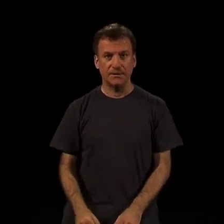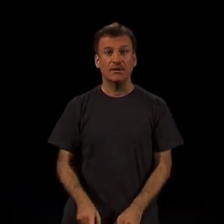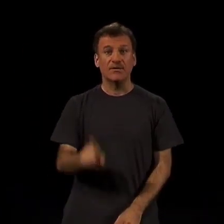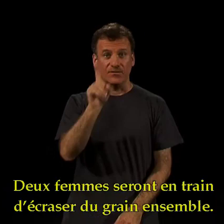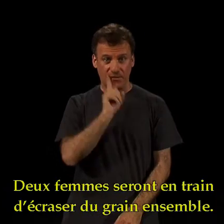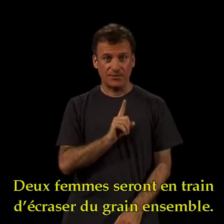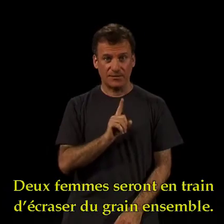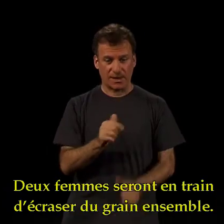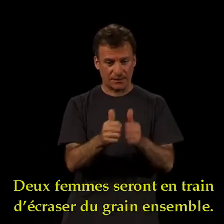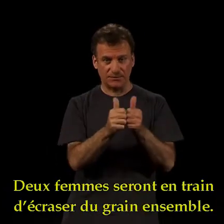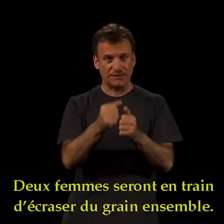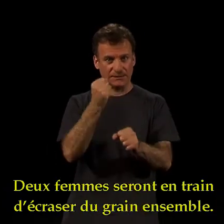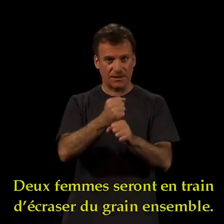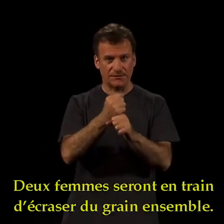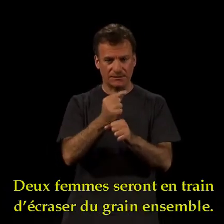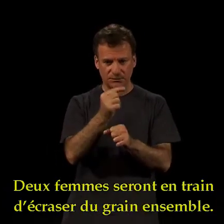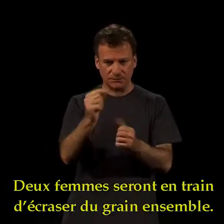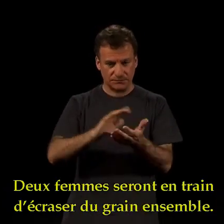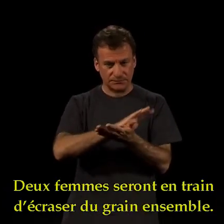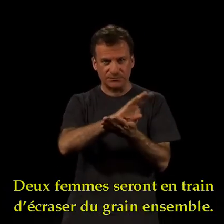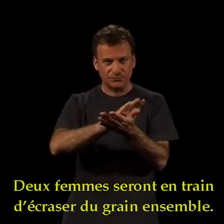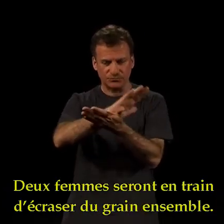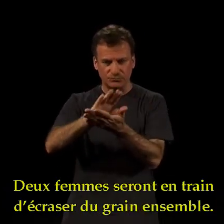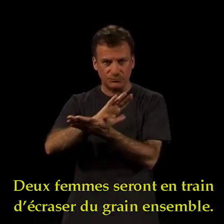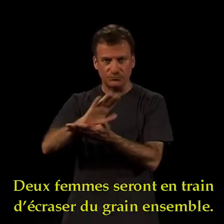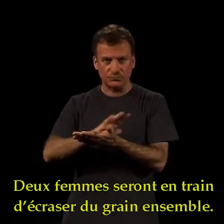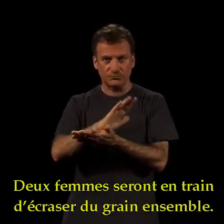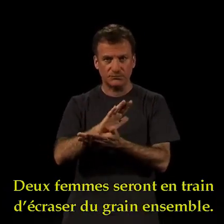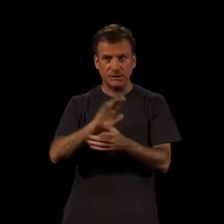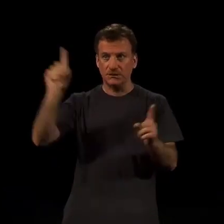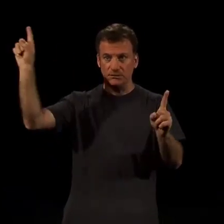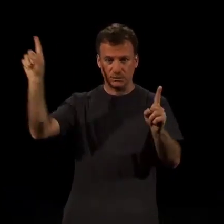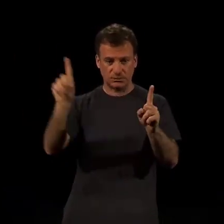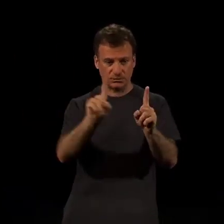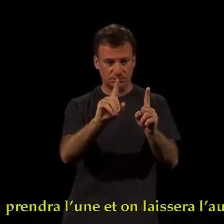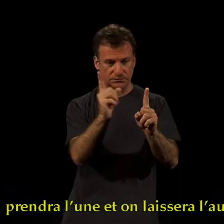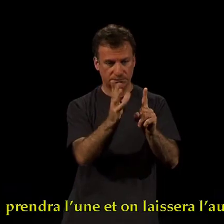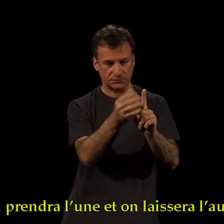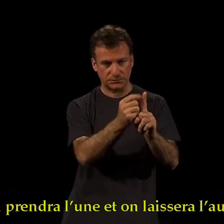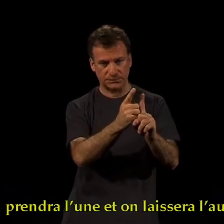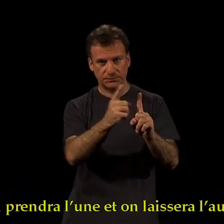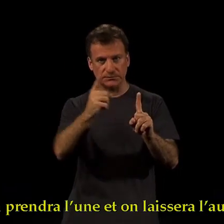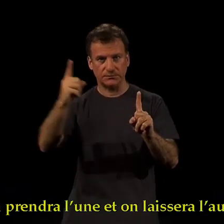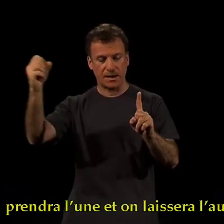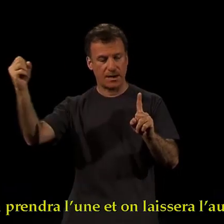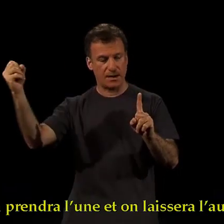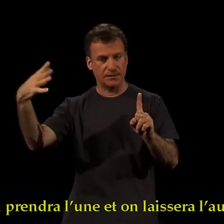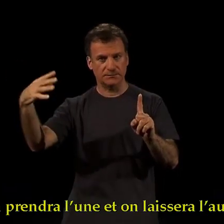l'autre. 2 femmes seront en train d'écraser du grain ensemble. On prendra l'une et on laissera